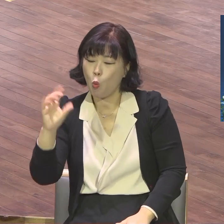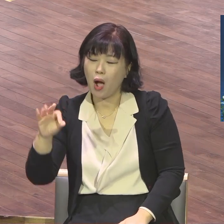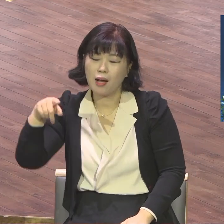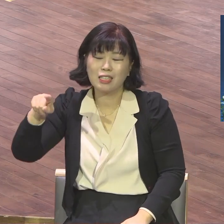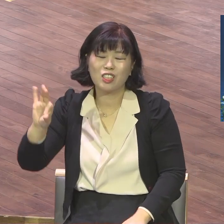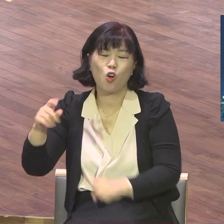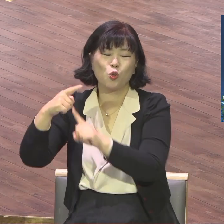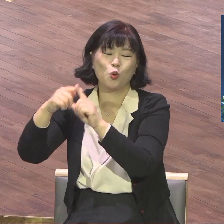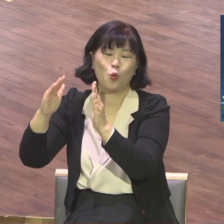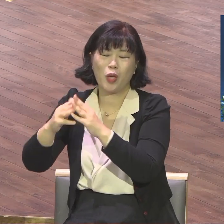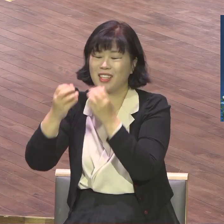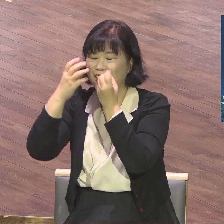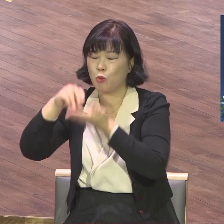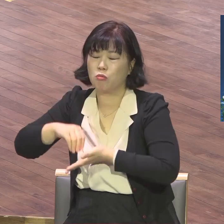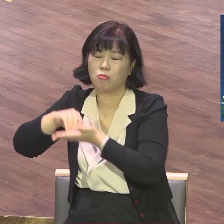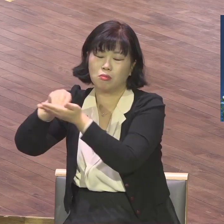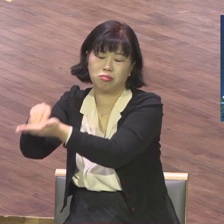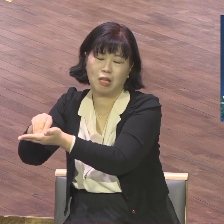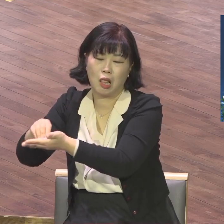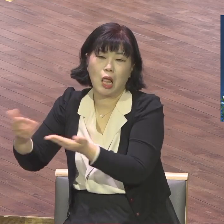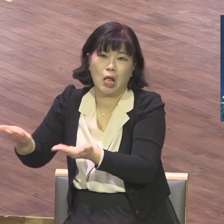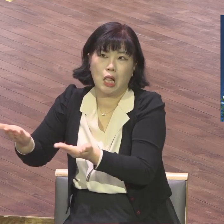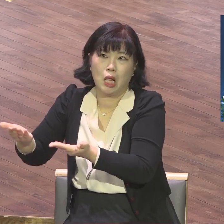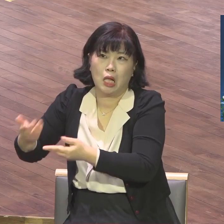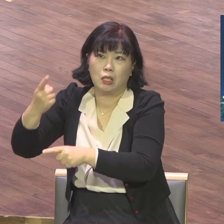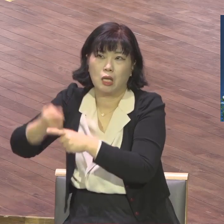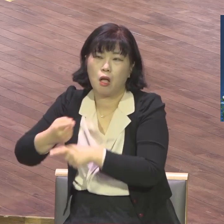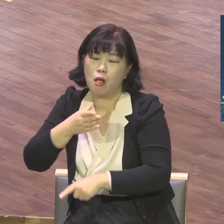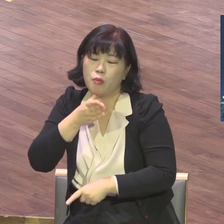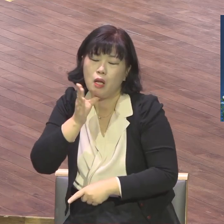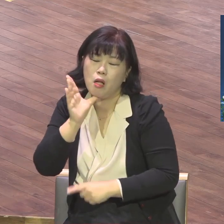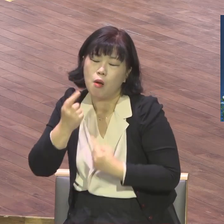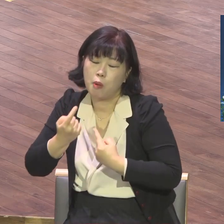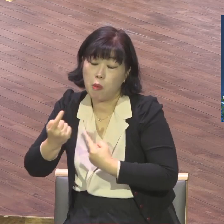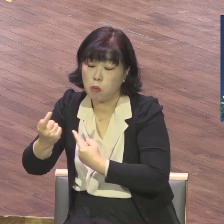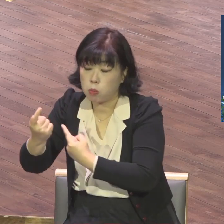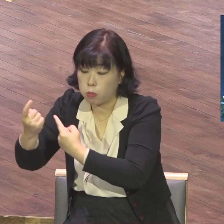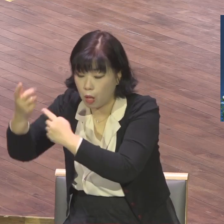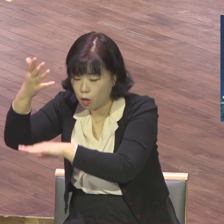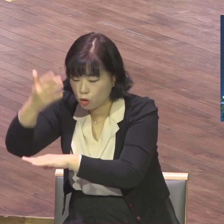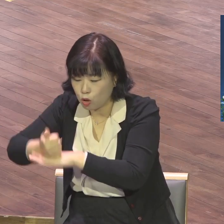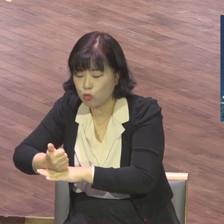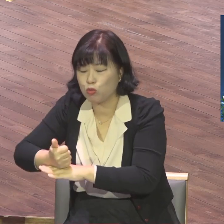아버지 쫓아내버렸어. 그게 무슨 말이냐? 복음이 없는 거예요. 한국에